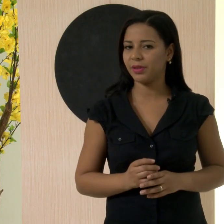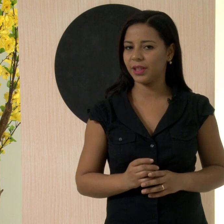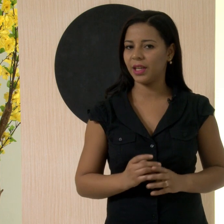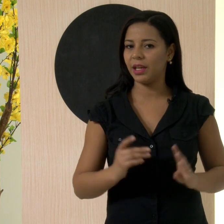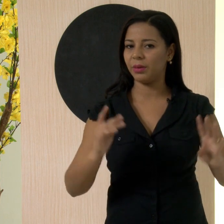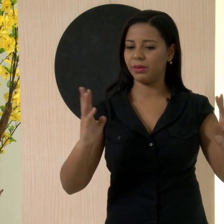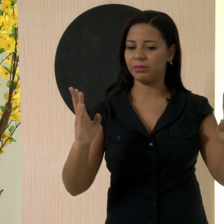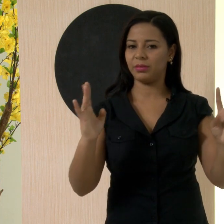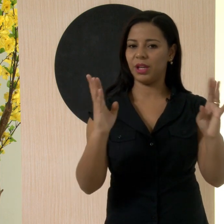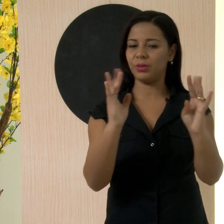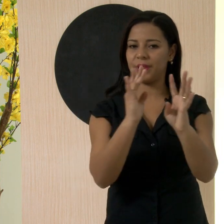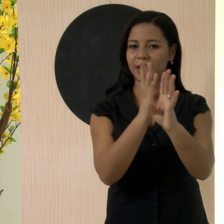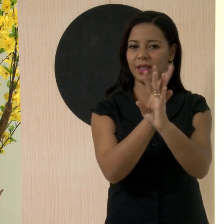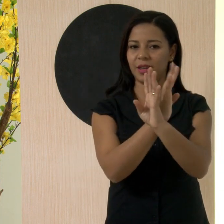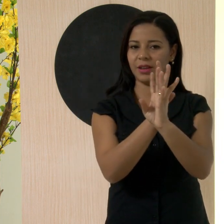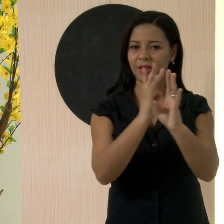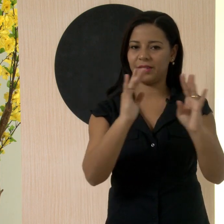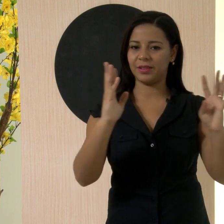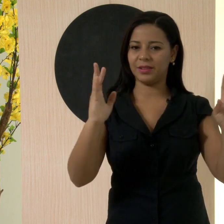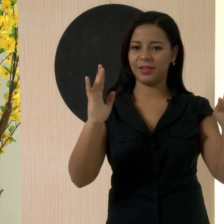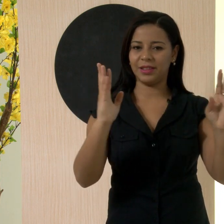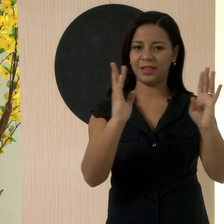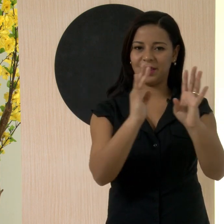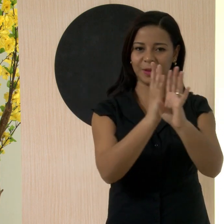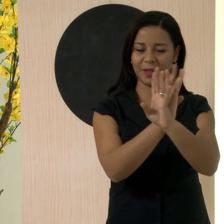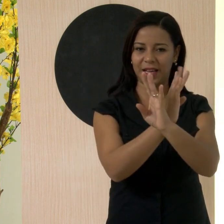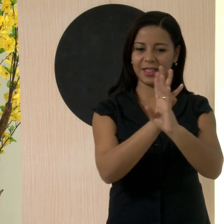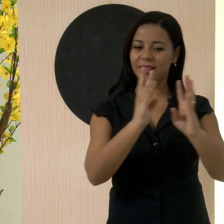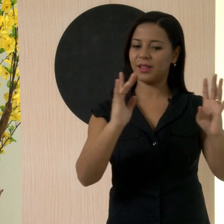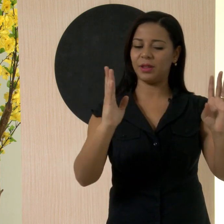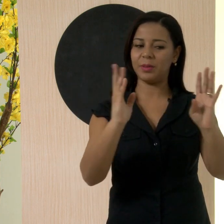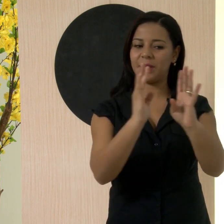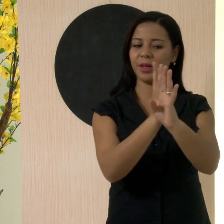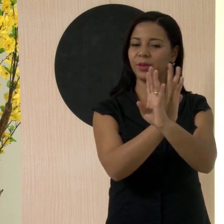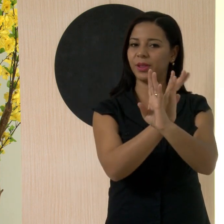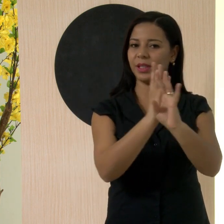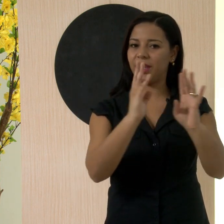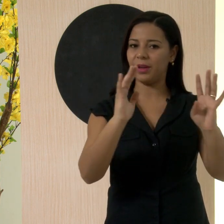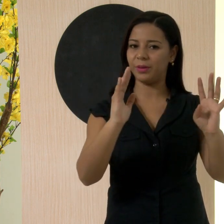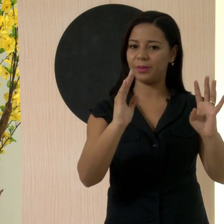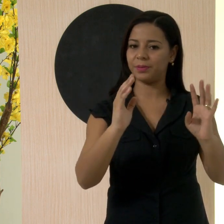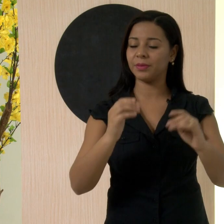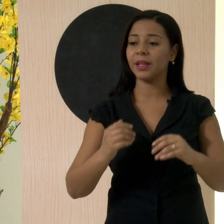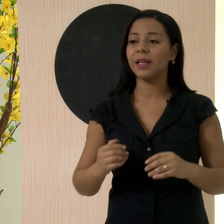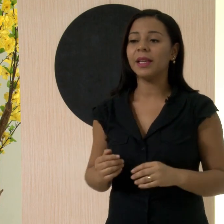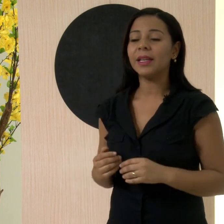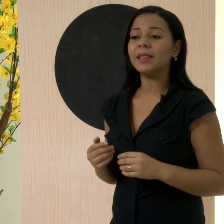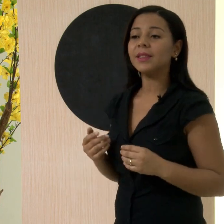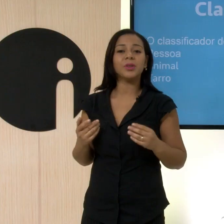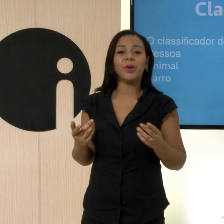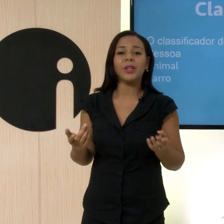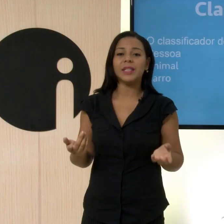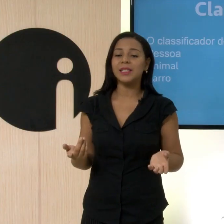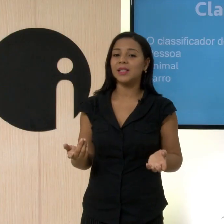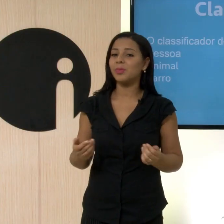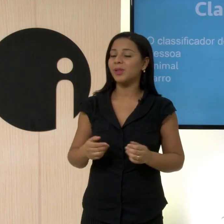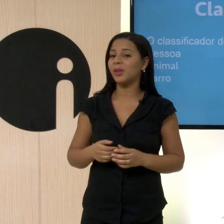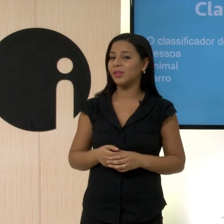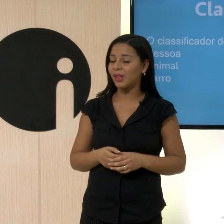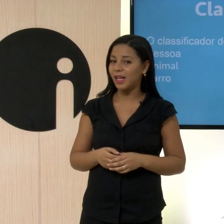que eu uso aqui, ó. Então, no caso, elas estão na mesma altura que eu. E se eu estou olhando essas pessoas no caso